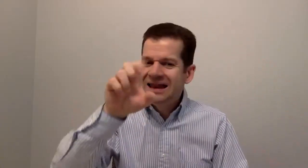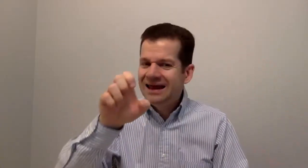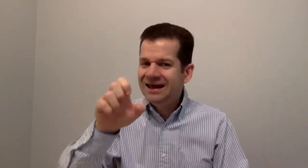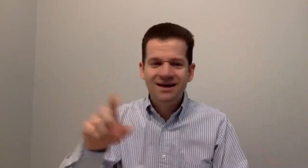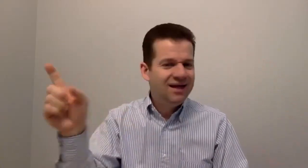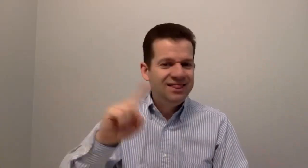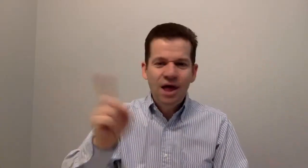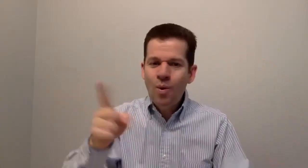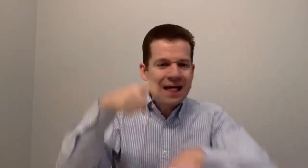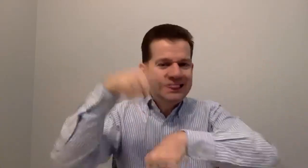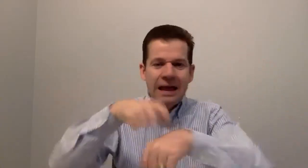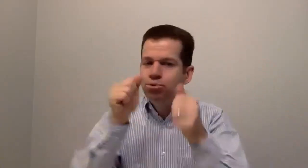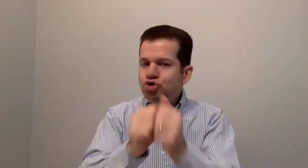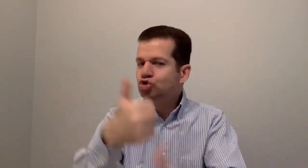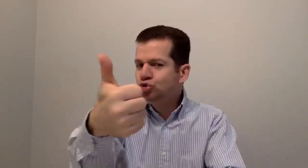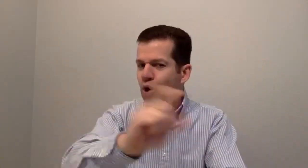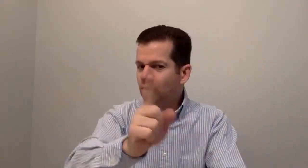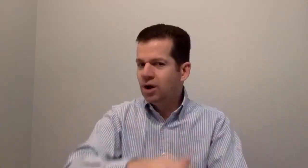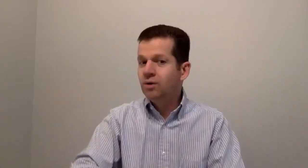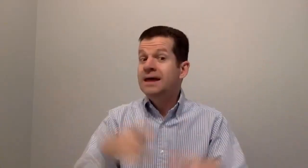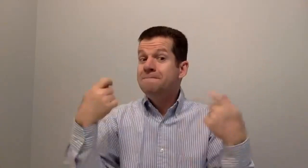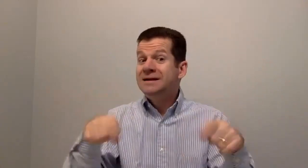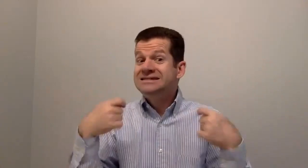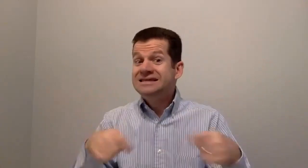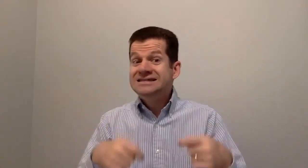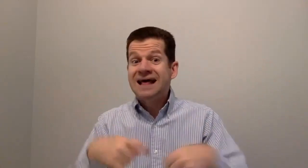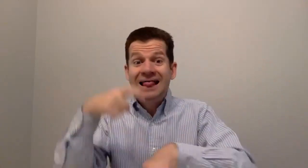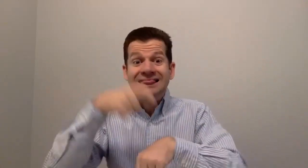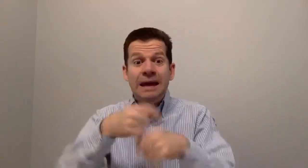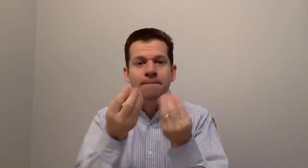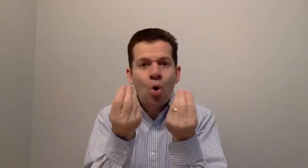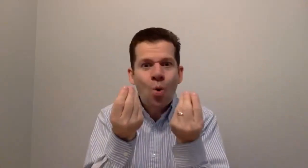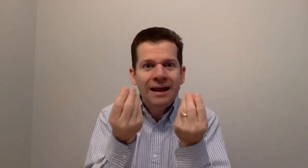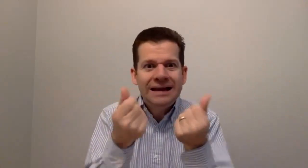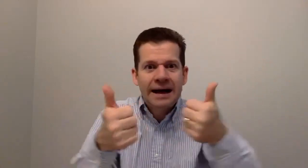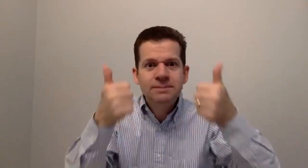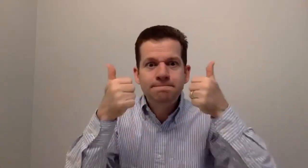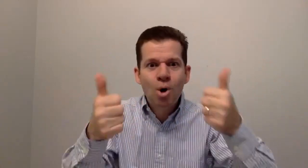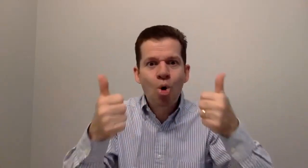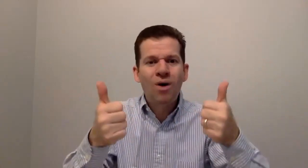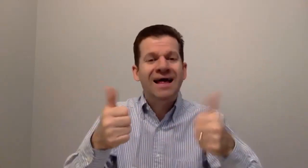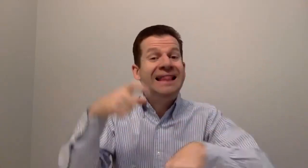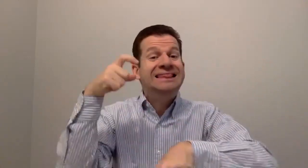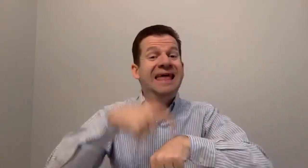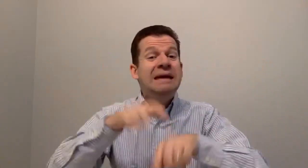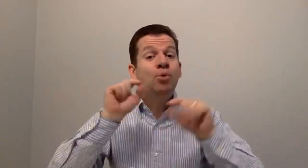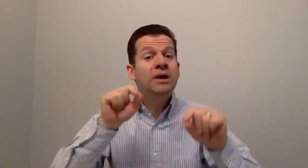vale. Não é tempo juntos bom, não. Precisa tempo, qualidade boa. Tempo que